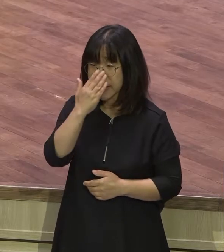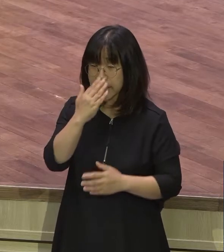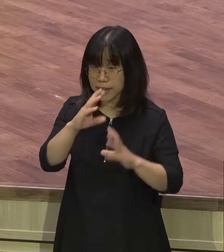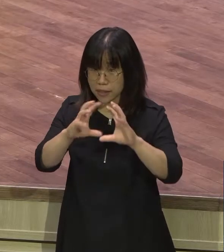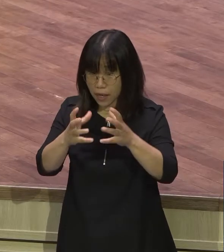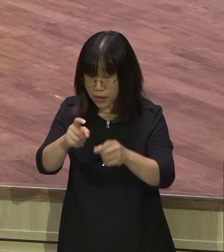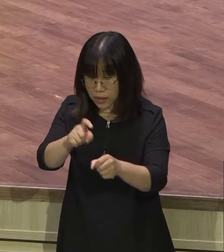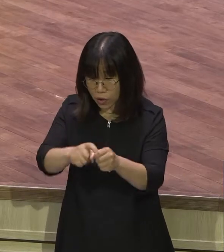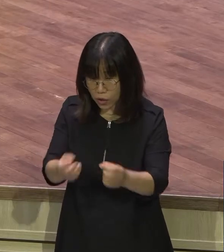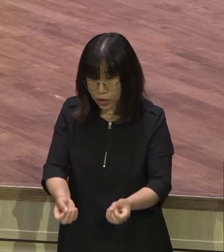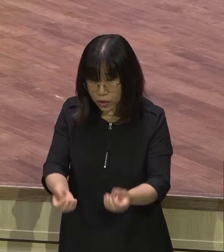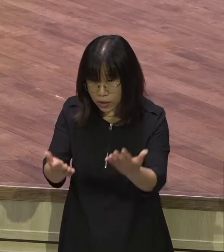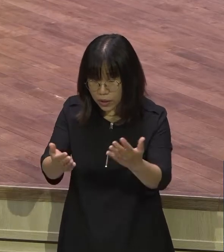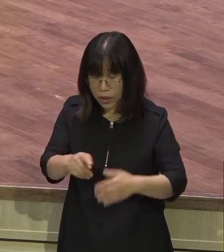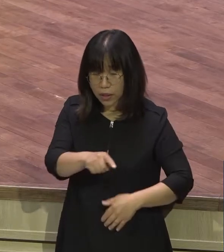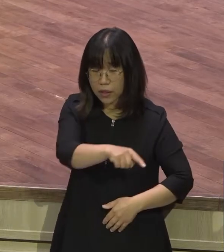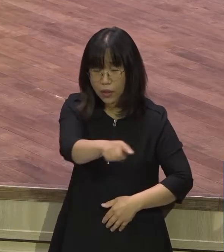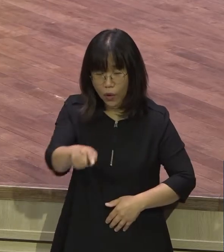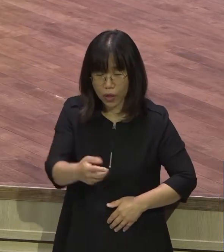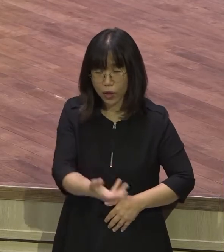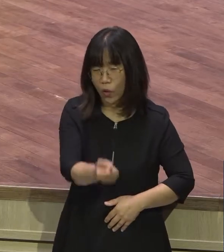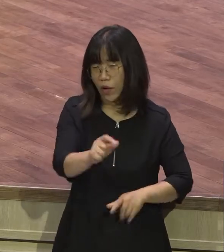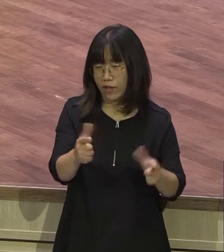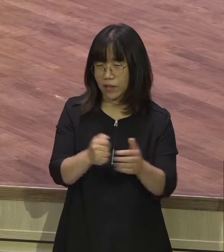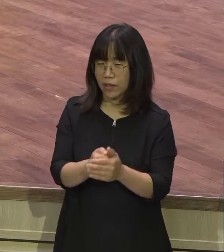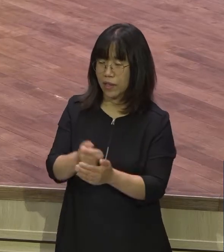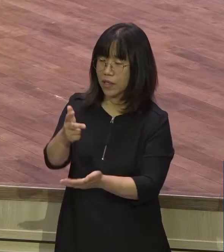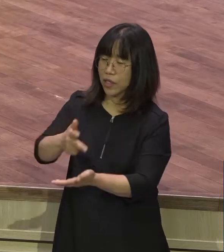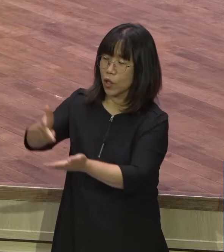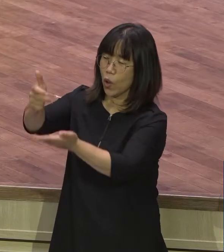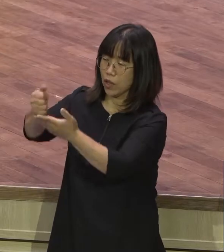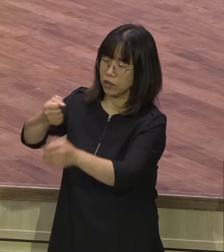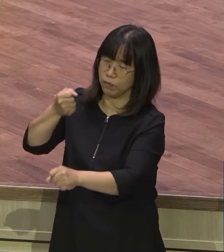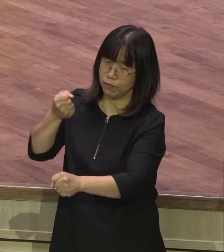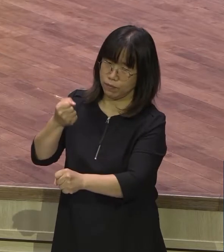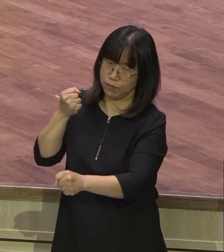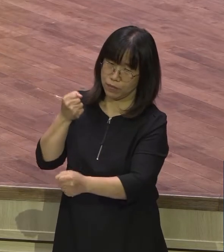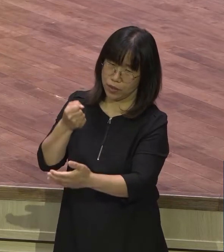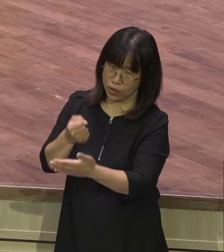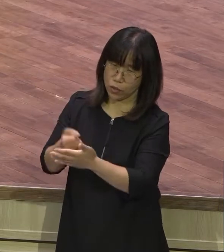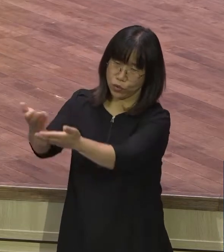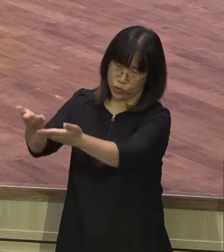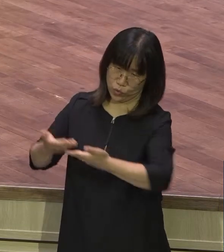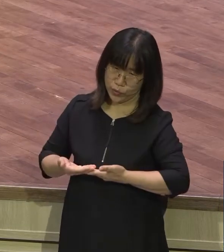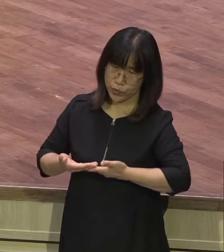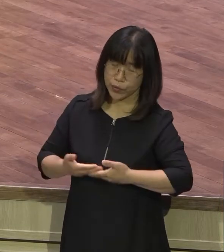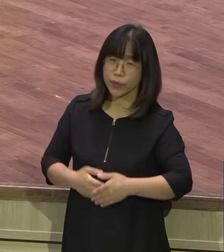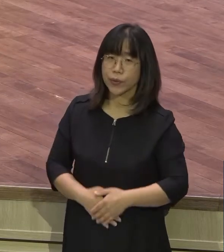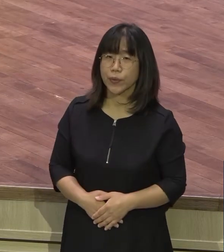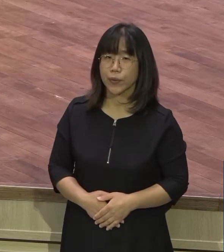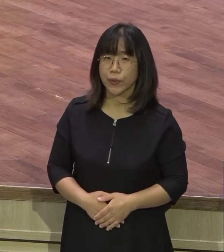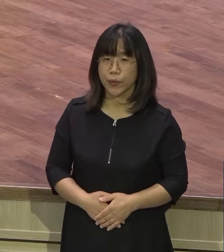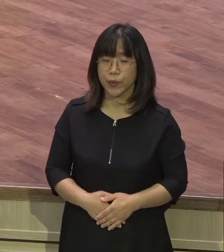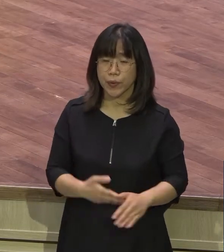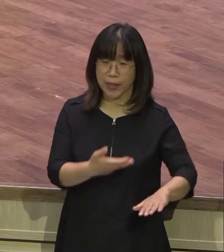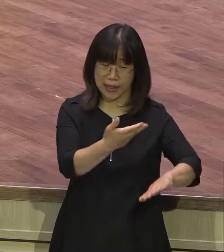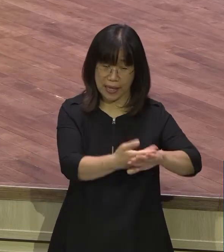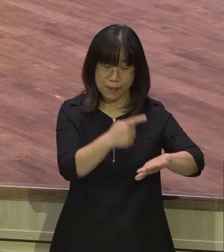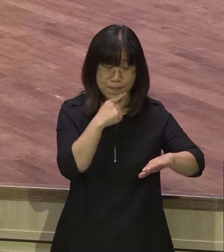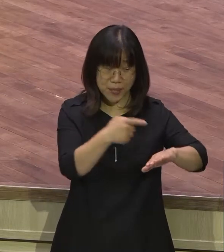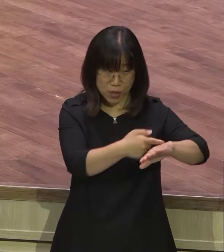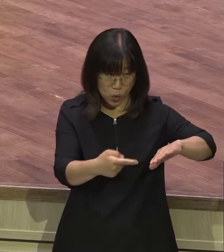지키는 절기는 여호와 하나님께서 친히 제정하신 거예요. 다른 민족의 절기는